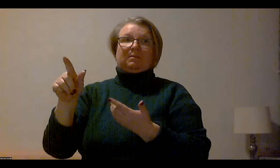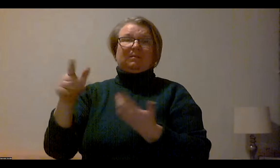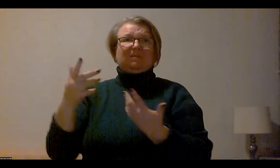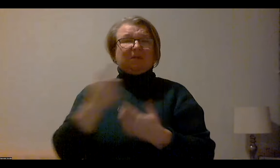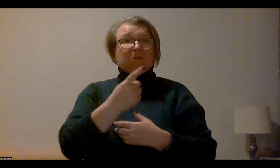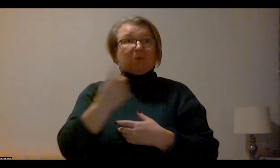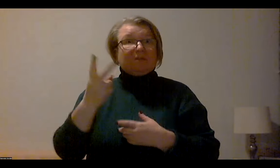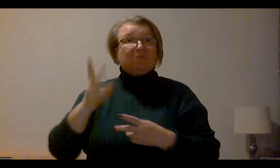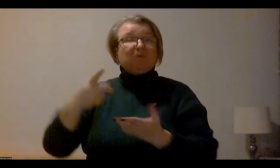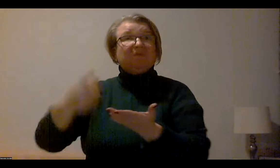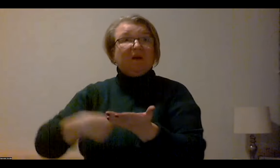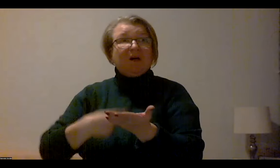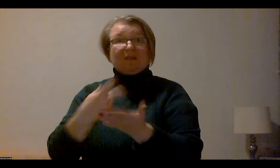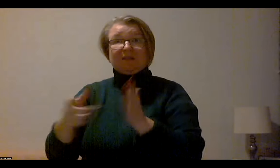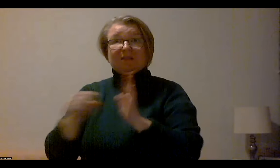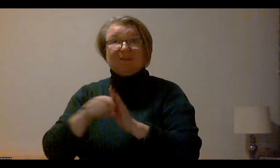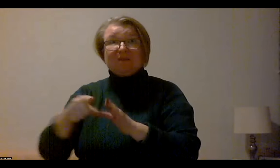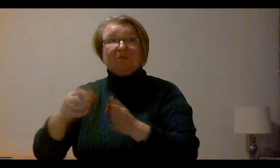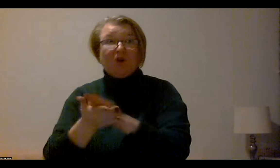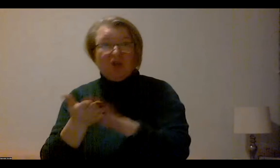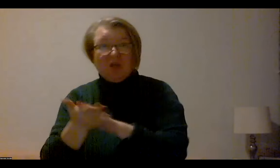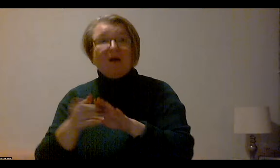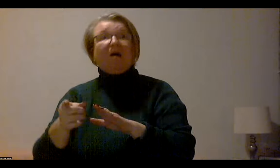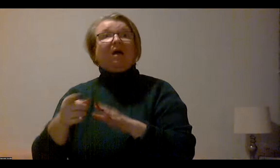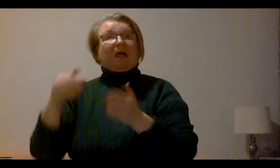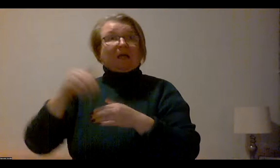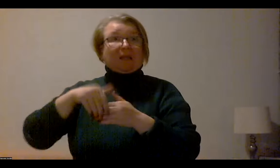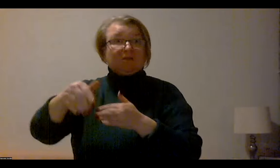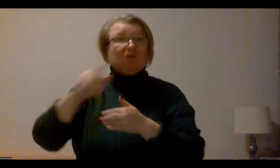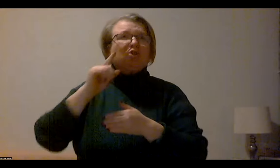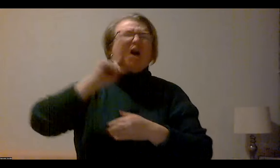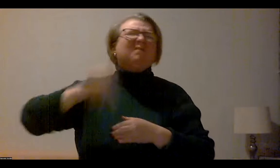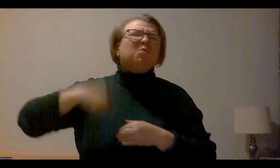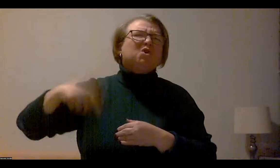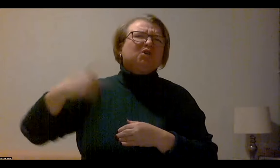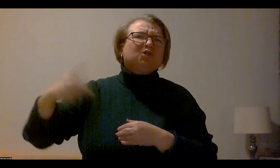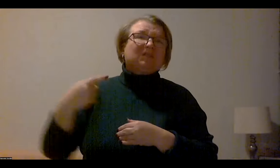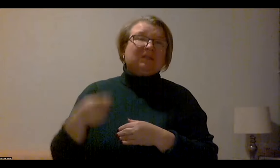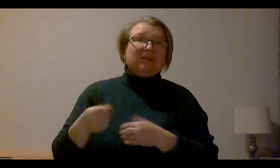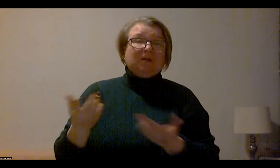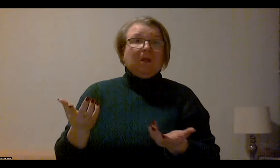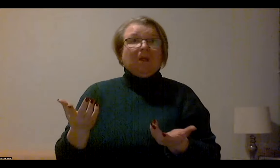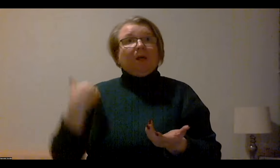että ruvetaan niin kuin näpyttelemään jotain viestiä. Eli tavallaan se,